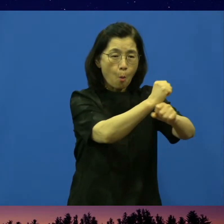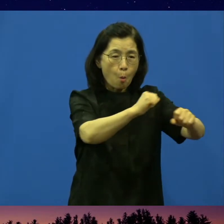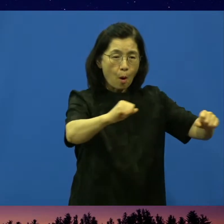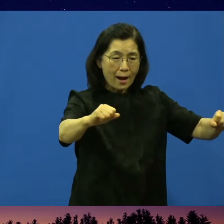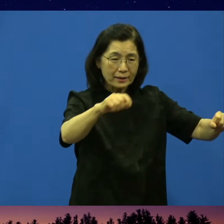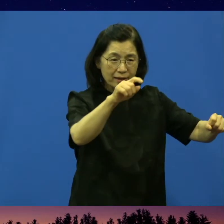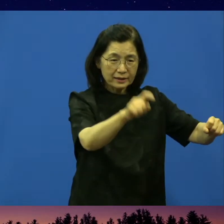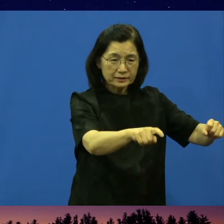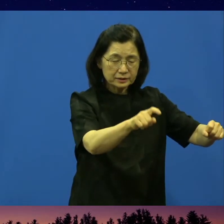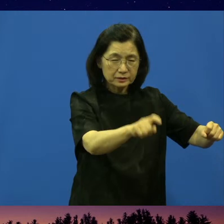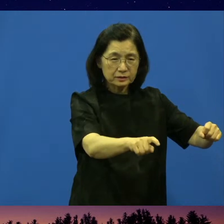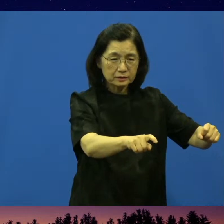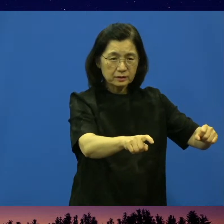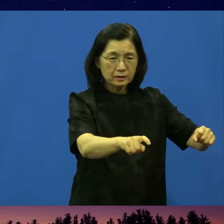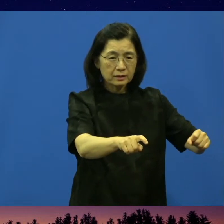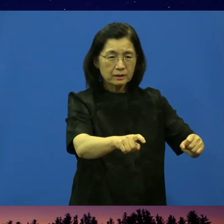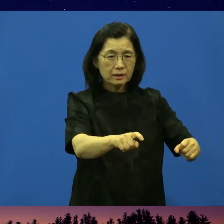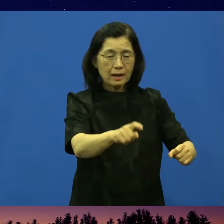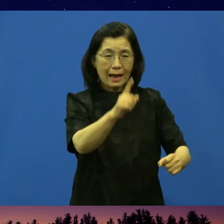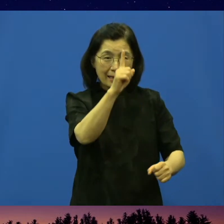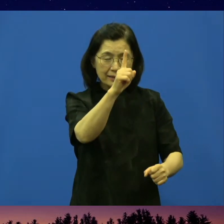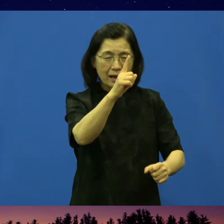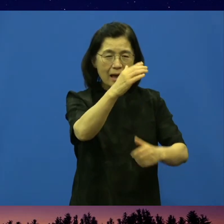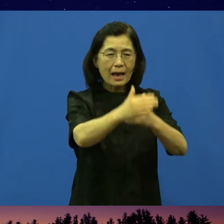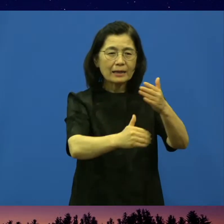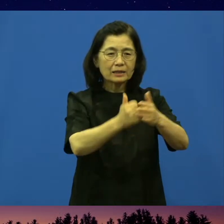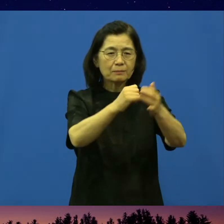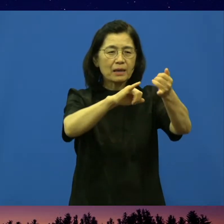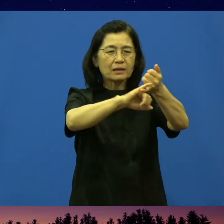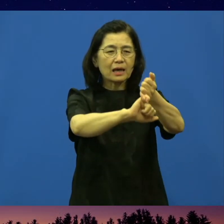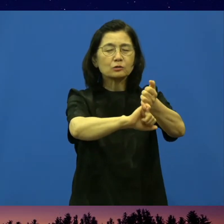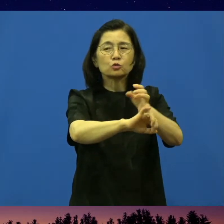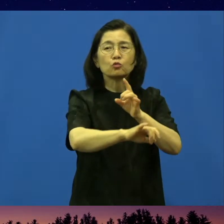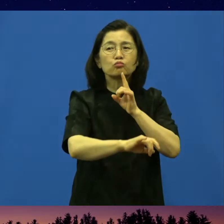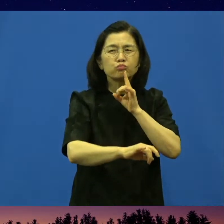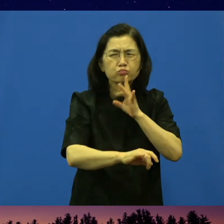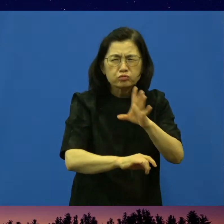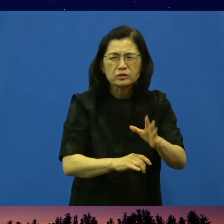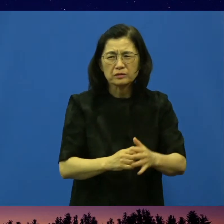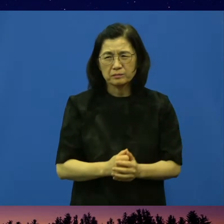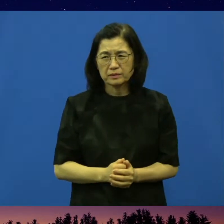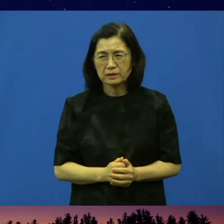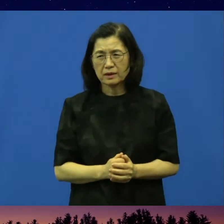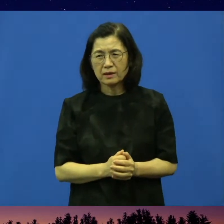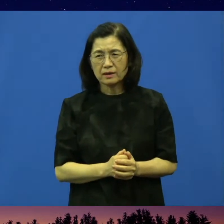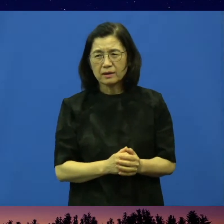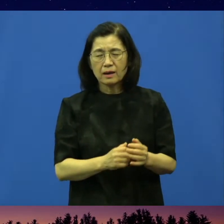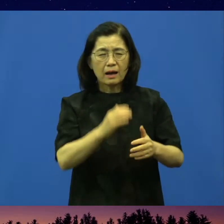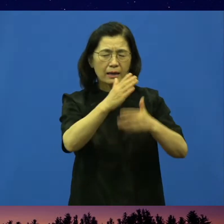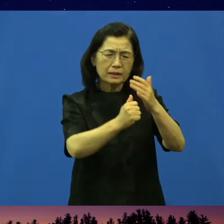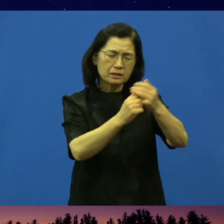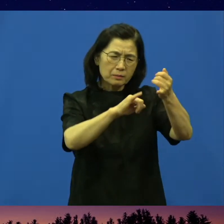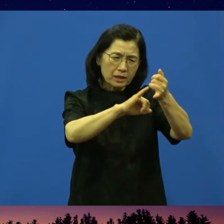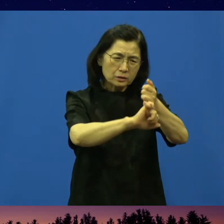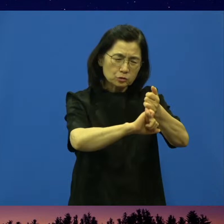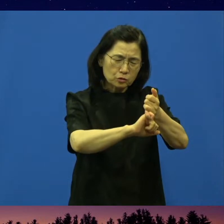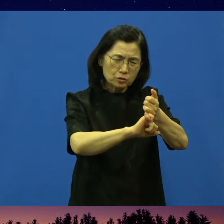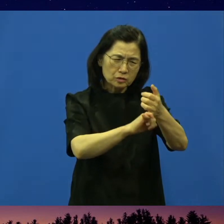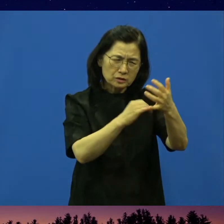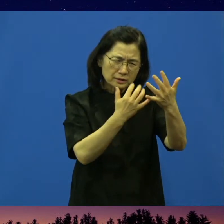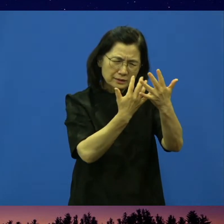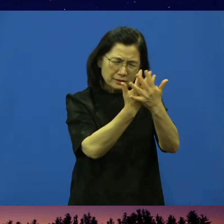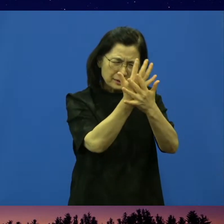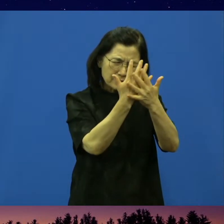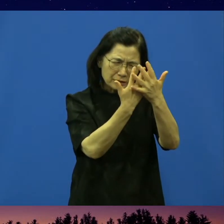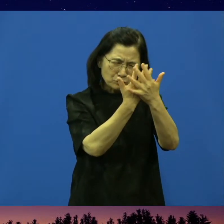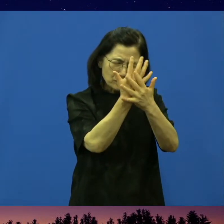그래서 믿음의 길은 믿음이 없는 사람의 입장에서 보면 막연하게 보일 때가 많아요. 뜬구름